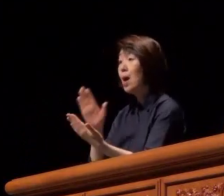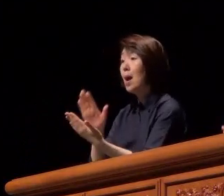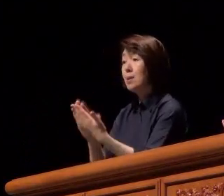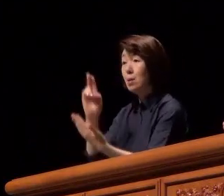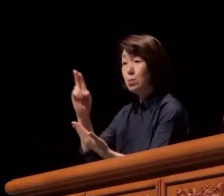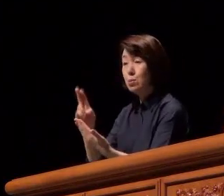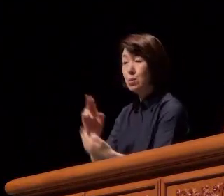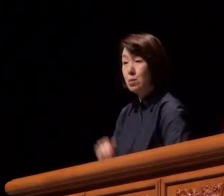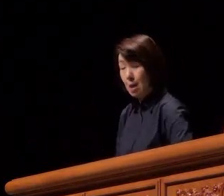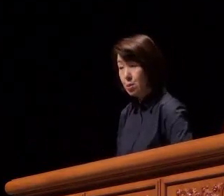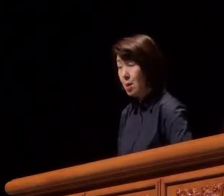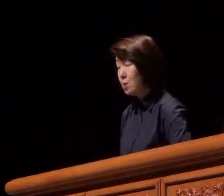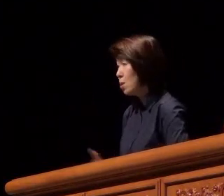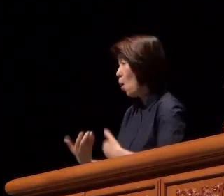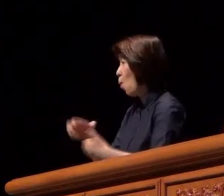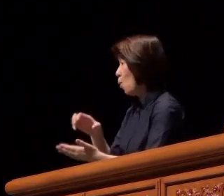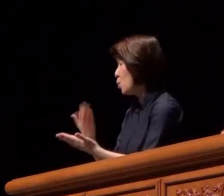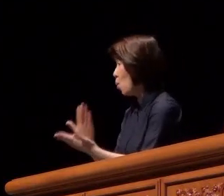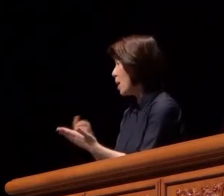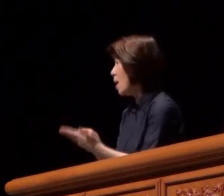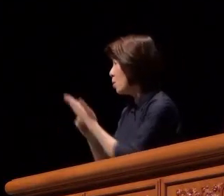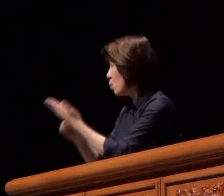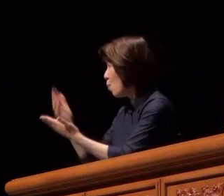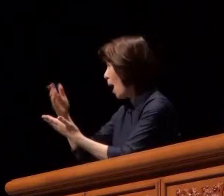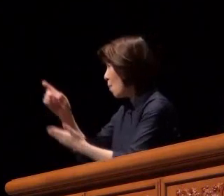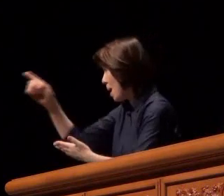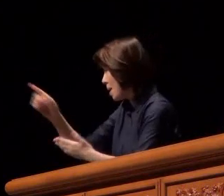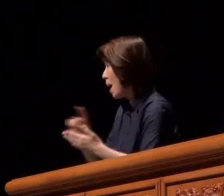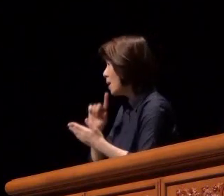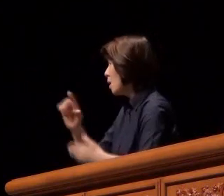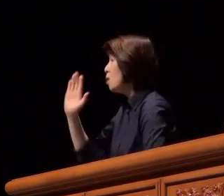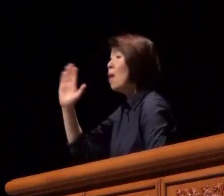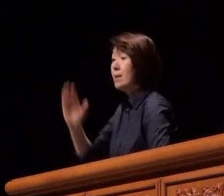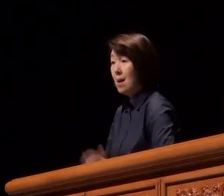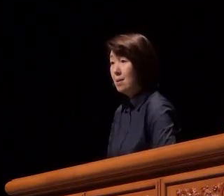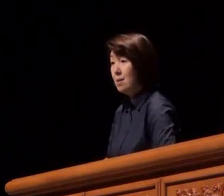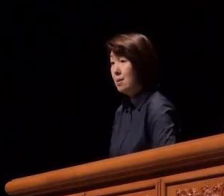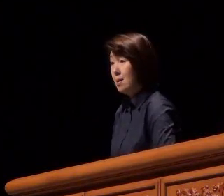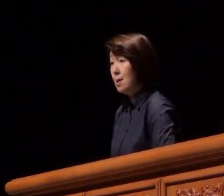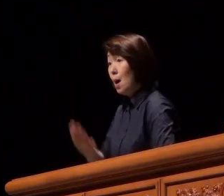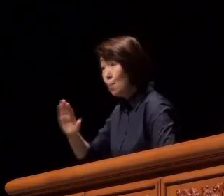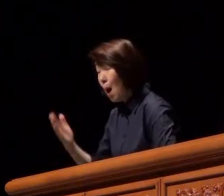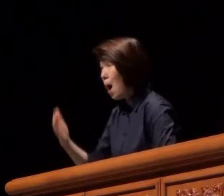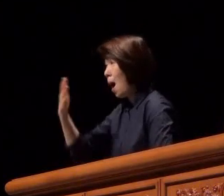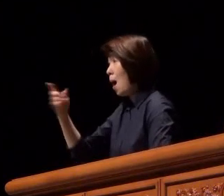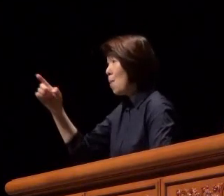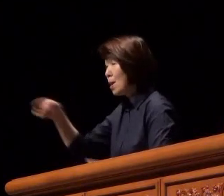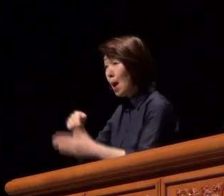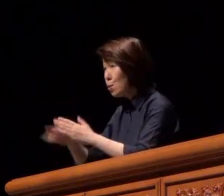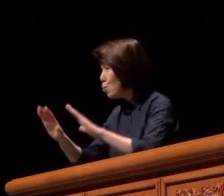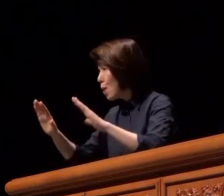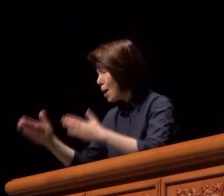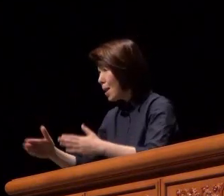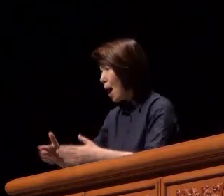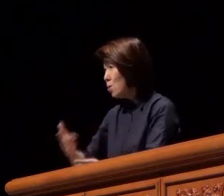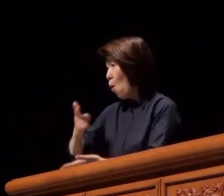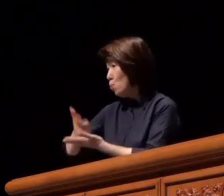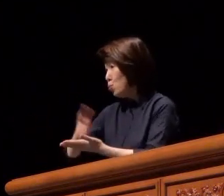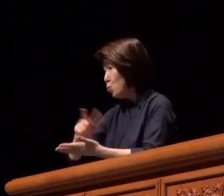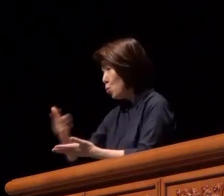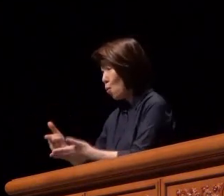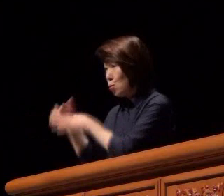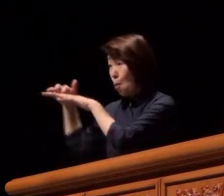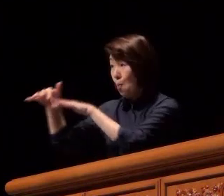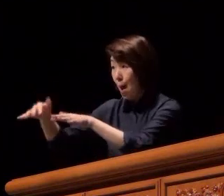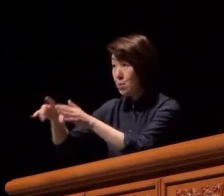。で保証請求もしないし、アメリカがね理由のない武力制裁に入っていってその使った